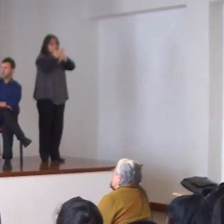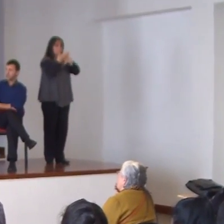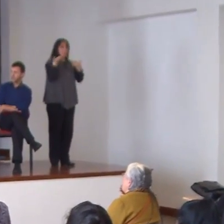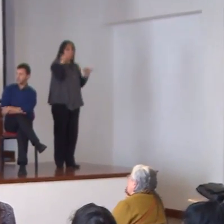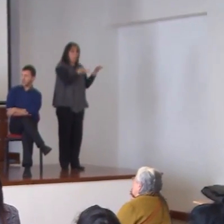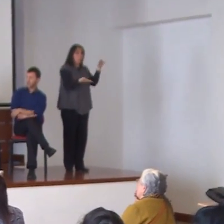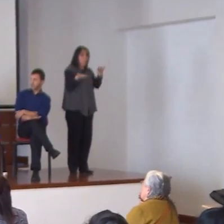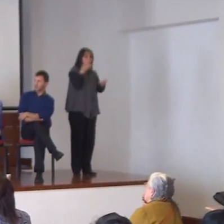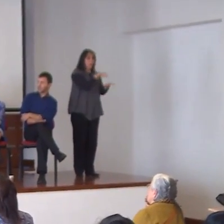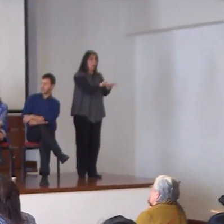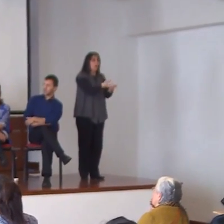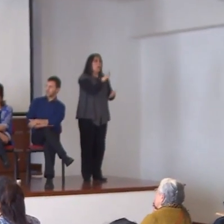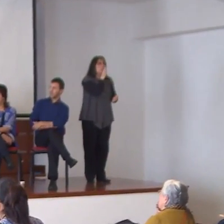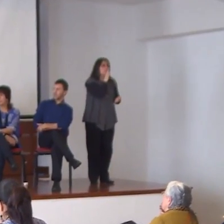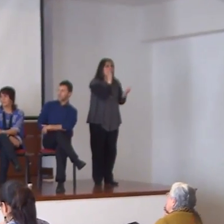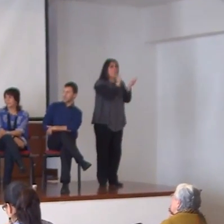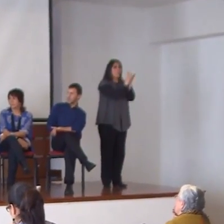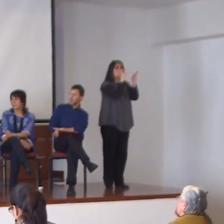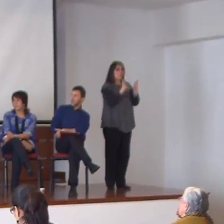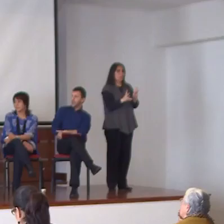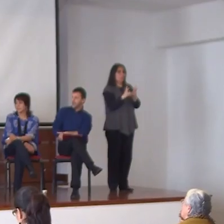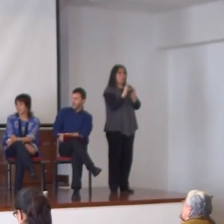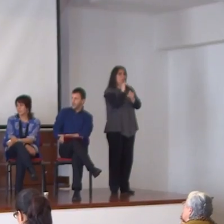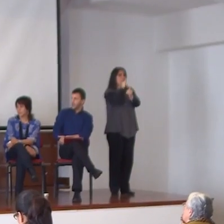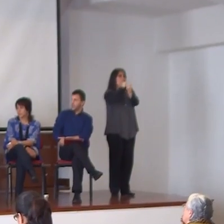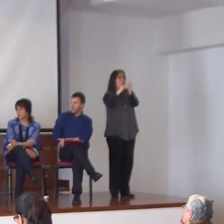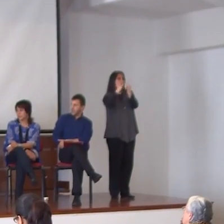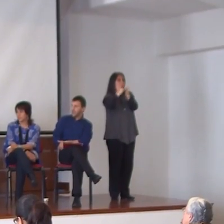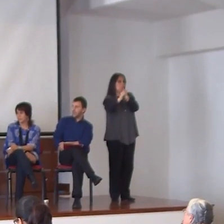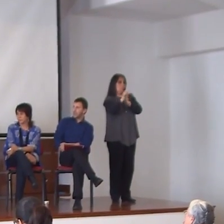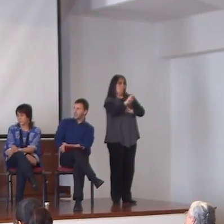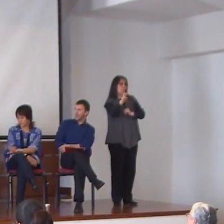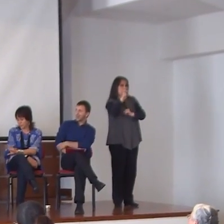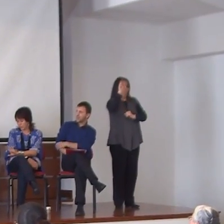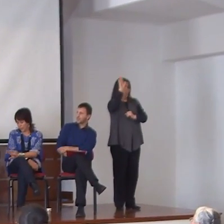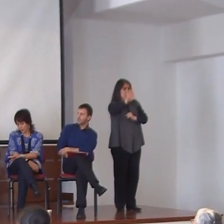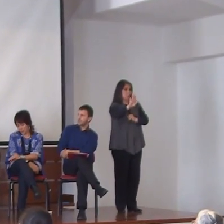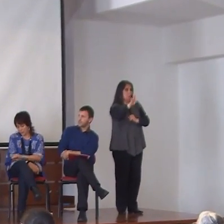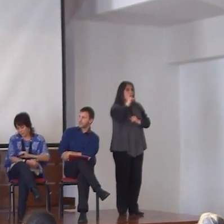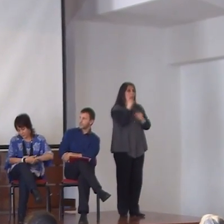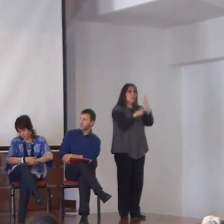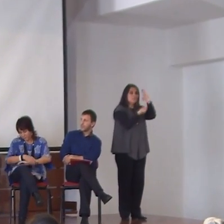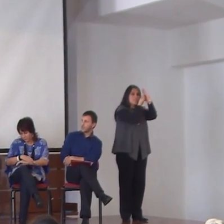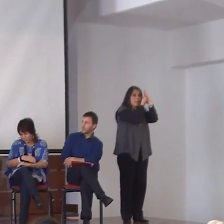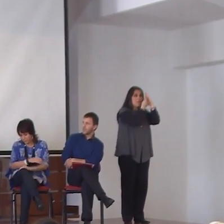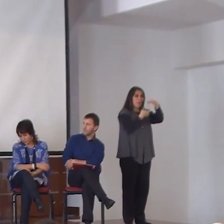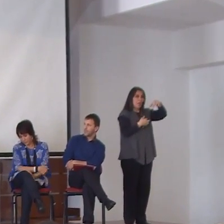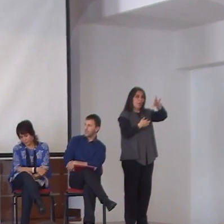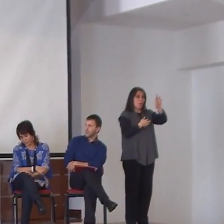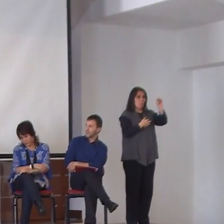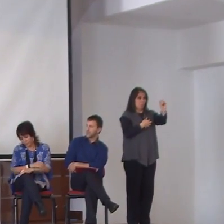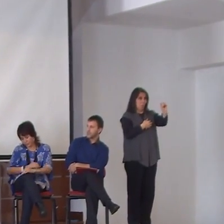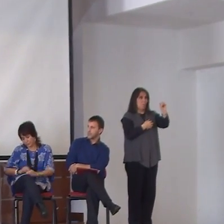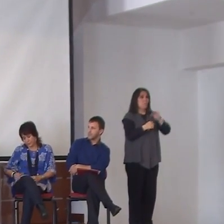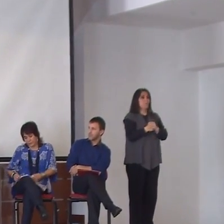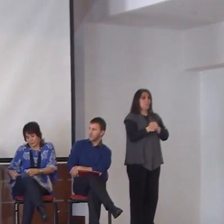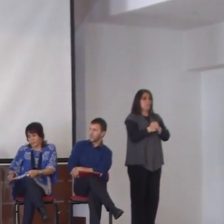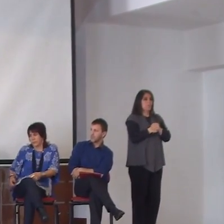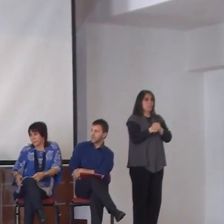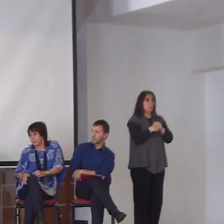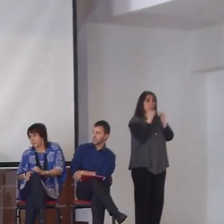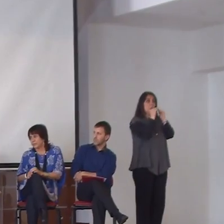a los estudiantes de últimos grados que tengan las pruebas SABER PRO las más